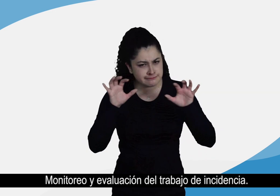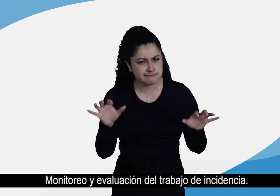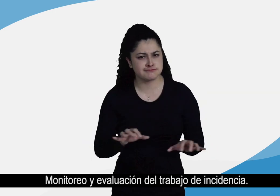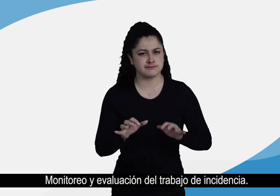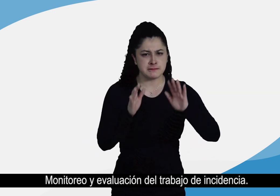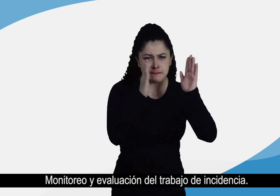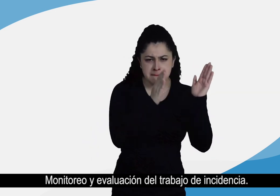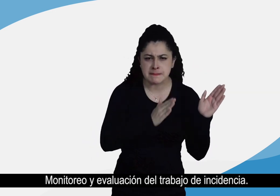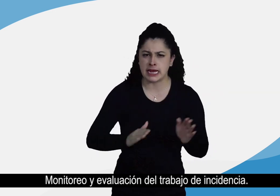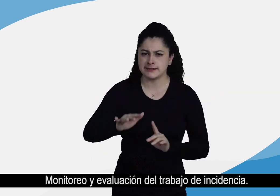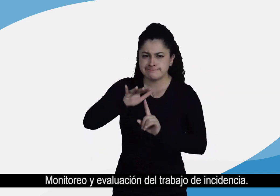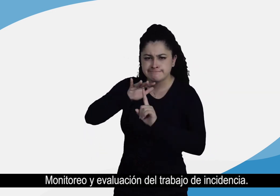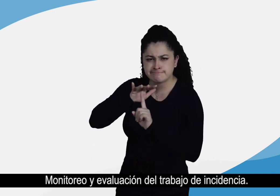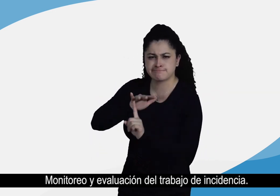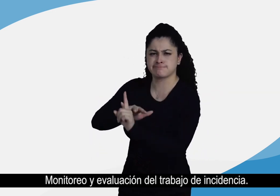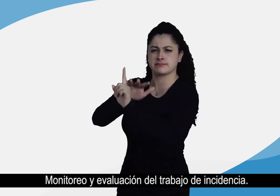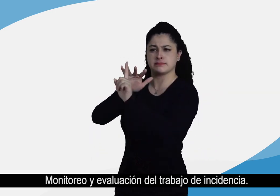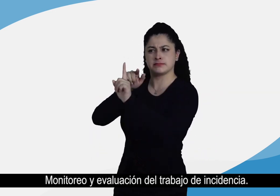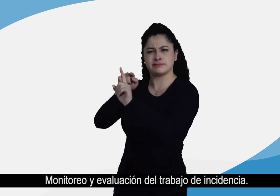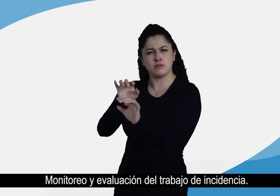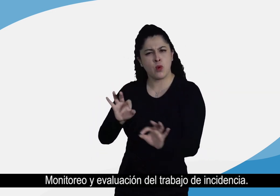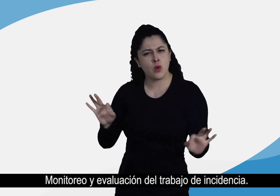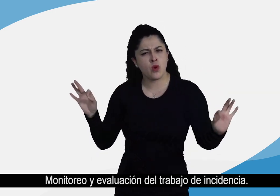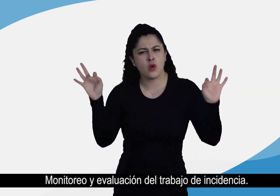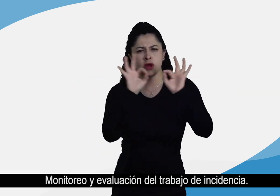Monitoreo Y evaluación Del trabajo De incidencia